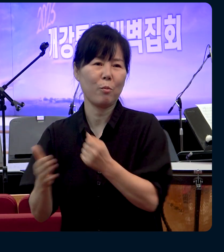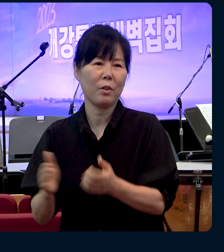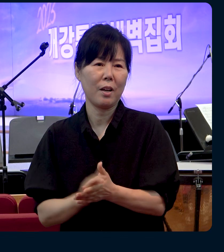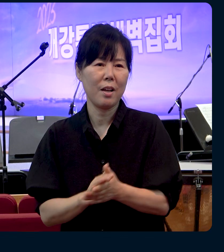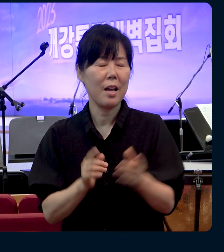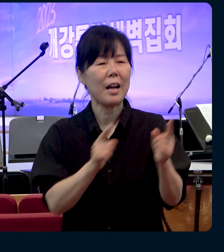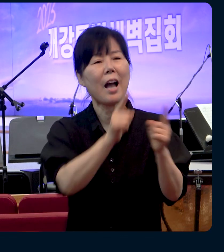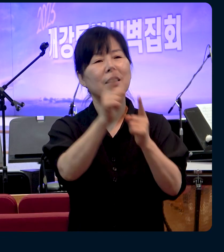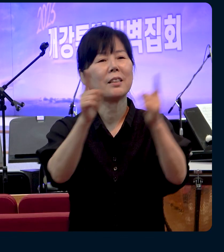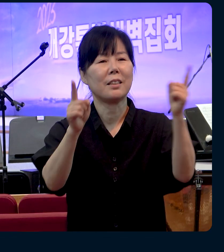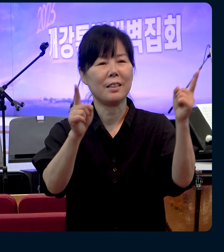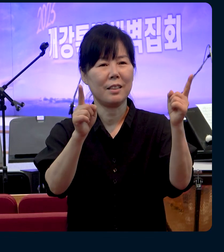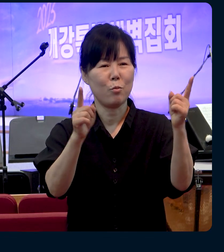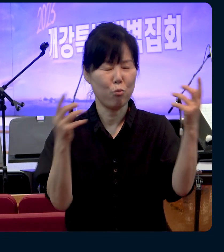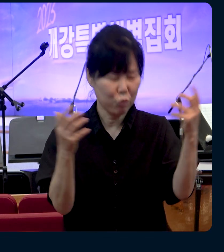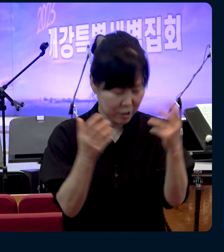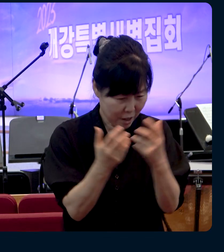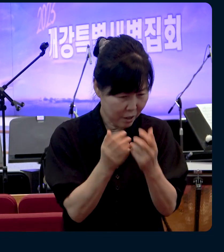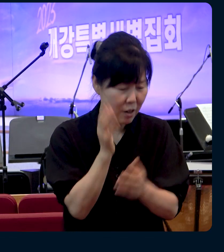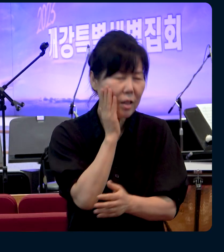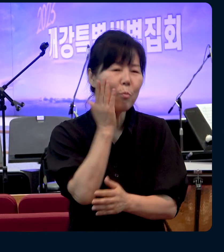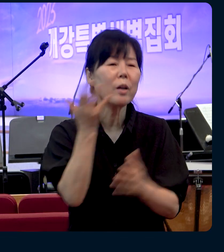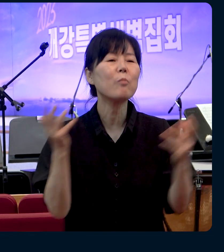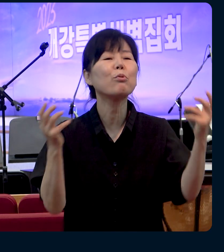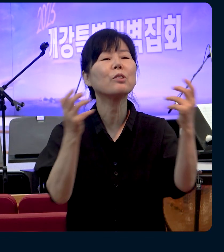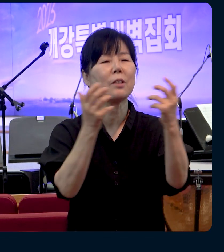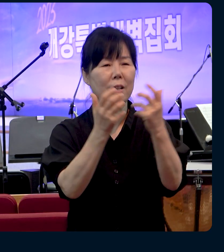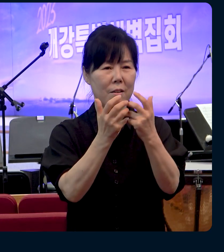그리스도인의 가지와 그 이파리의 모습이에요.